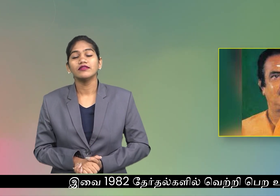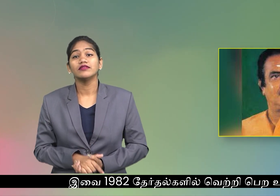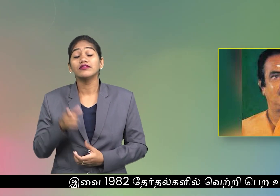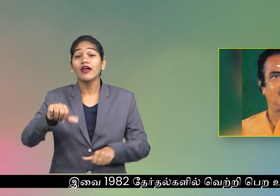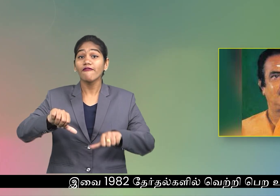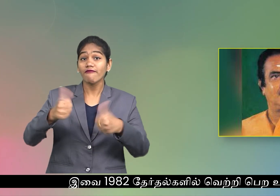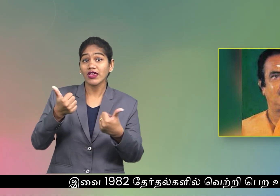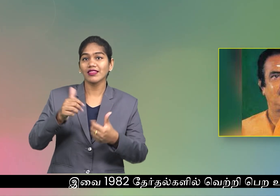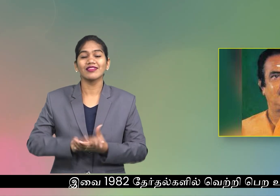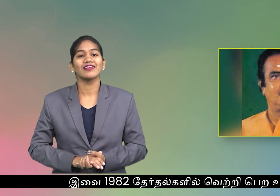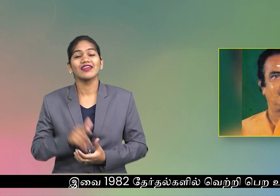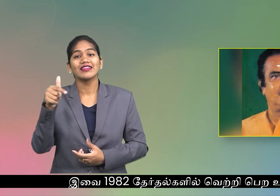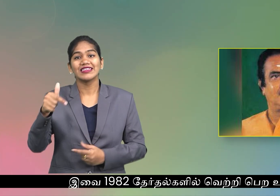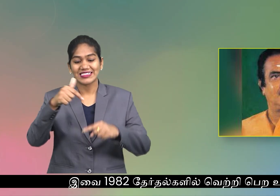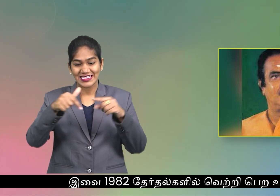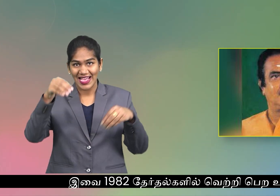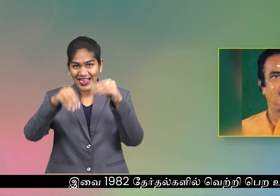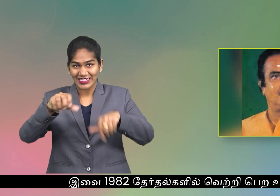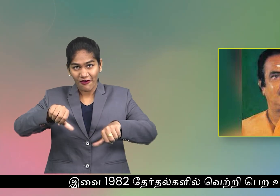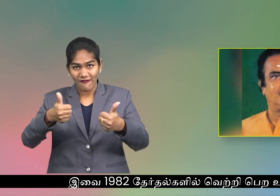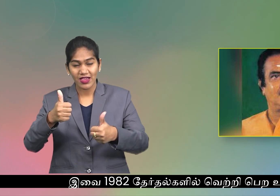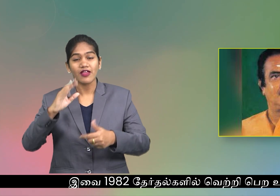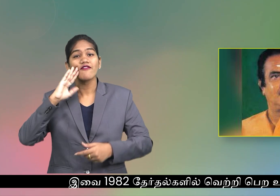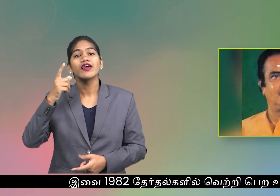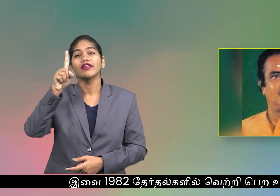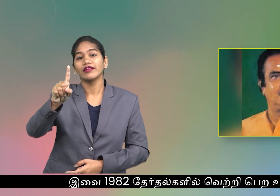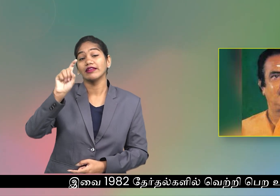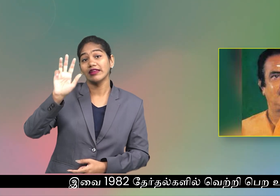1982 தேர்தல்களில் வெற்றி பெற உதவியது.